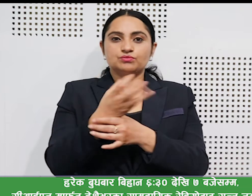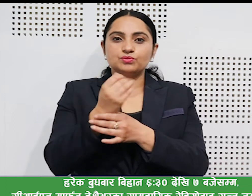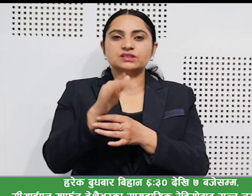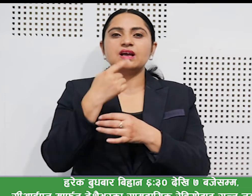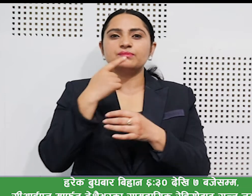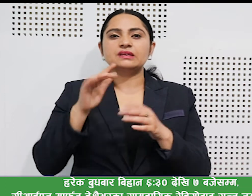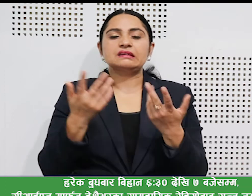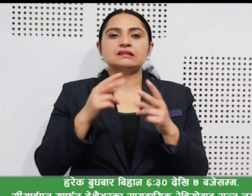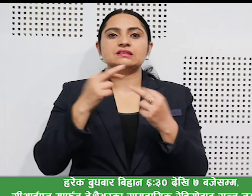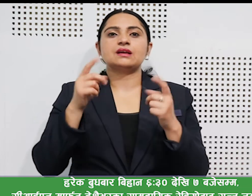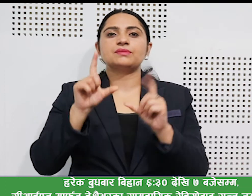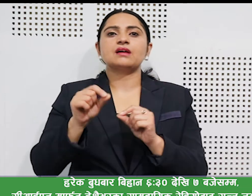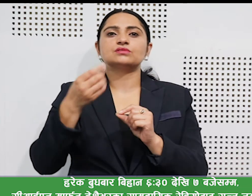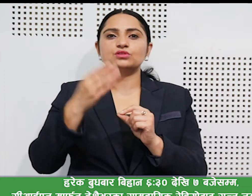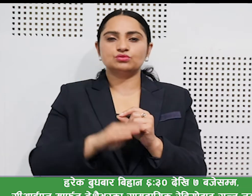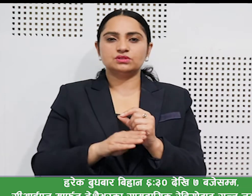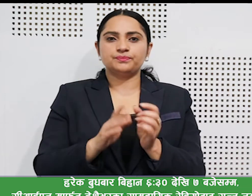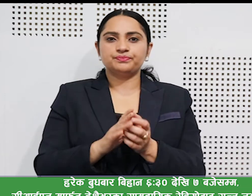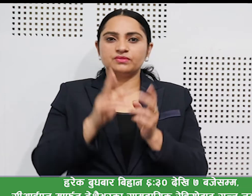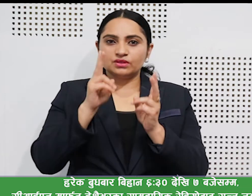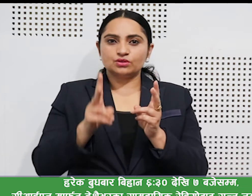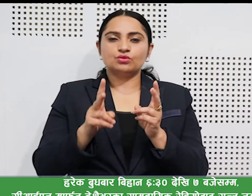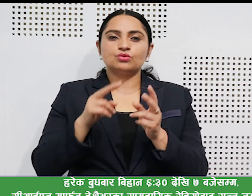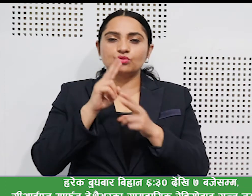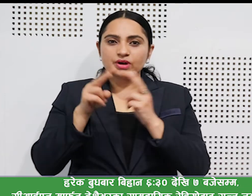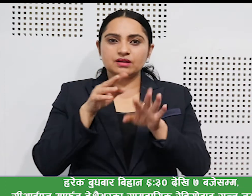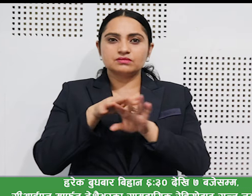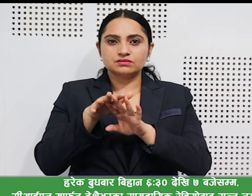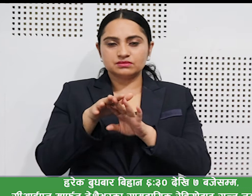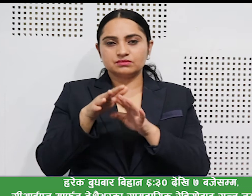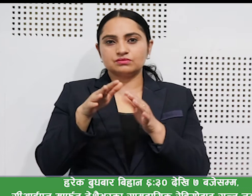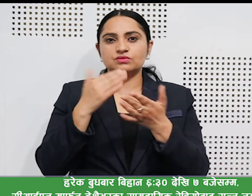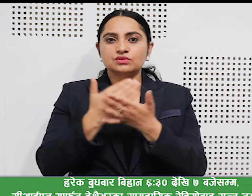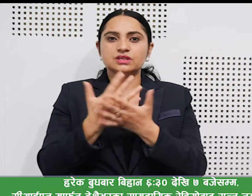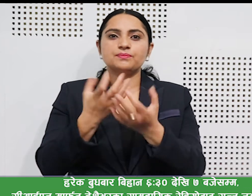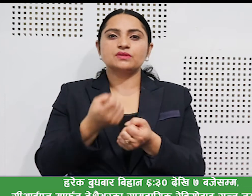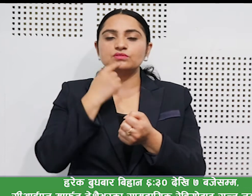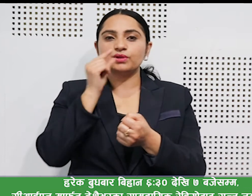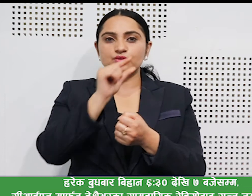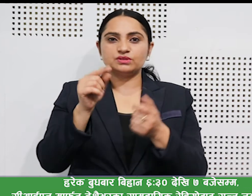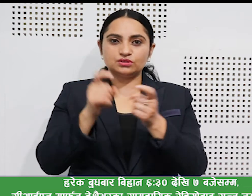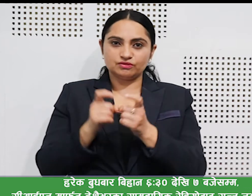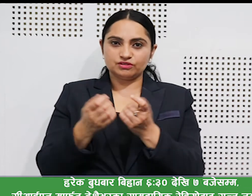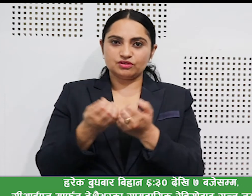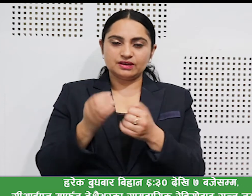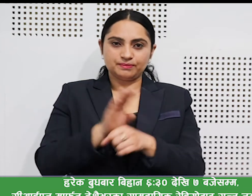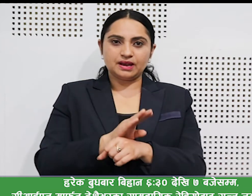के चिजको आवश्यकता पर्न चाहिँ जान्छ र त्यो चिजहरू कसरी उपलब्ध हुन्छ भन्ने कुराहरूको बारेमा चाहिँ छलफल गर्ने। त्यो